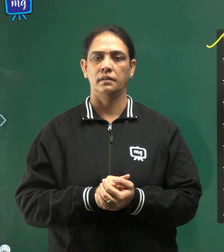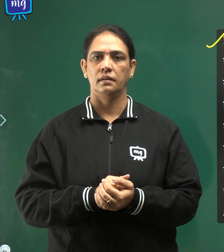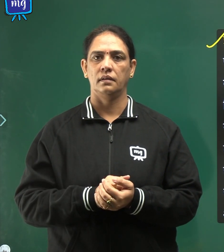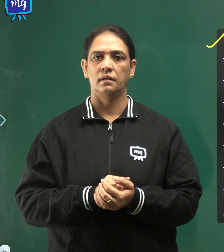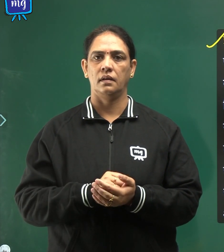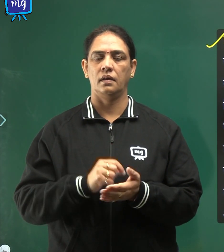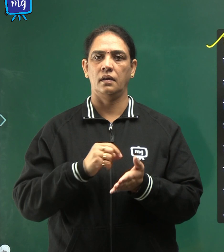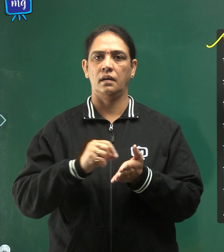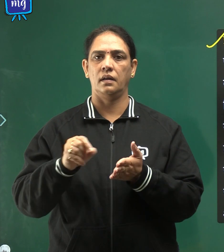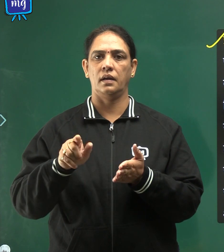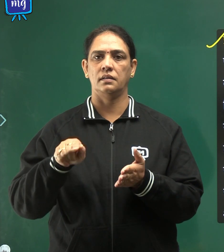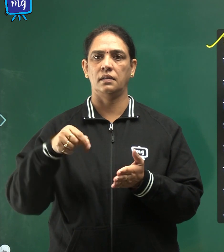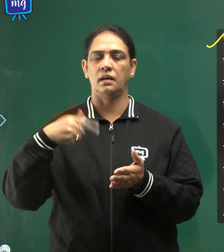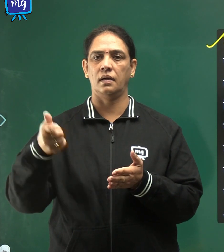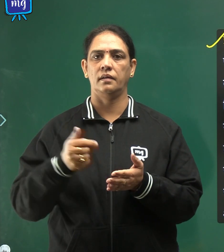अंकित किया जाता है: